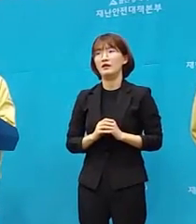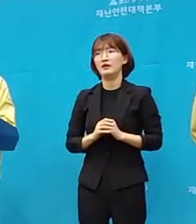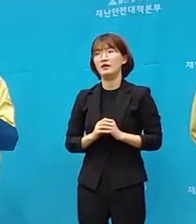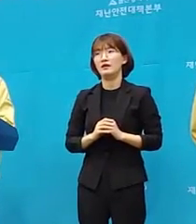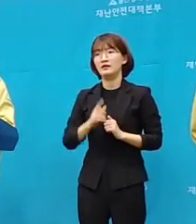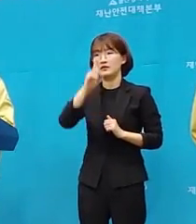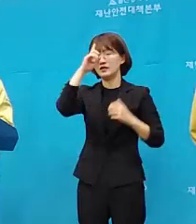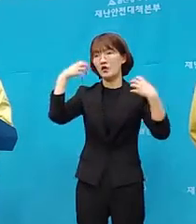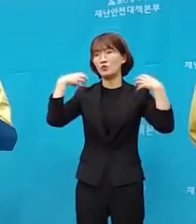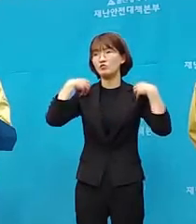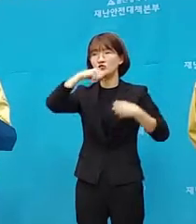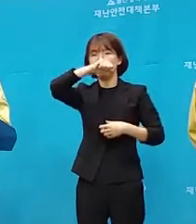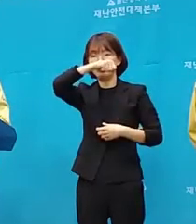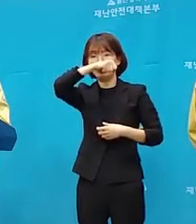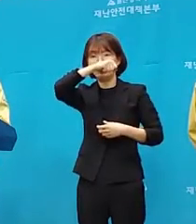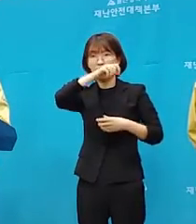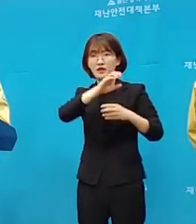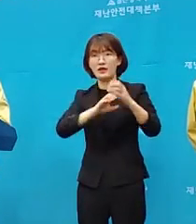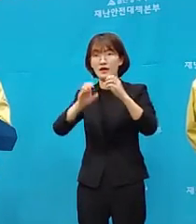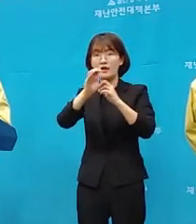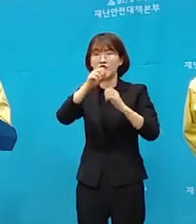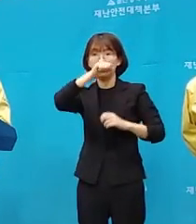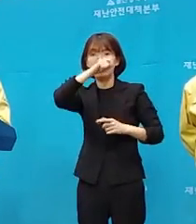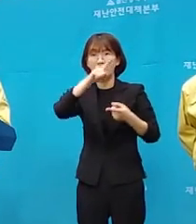정부 추경에